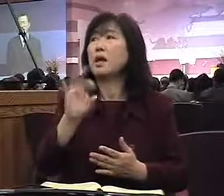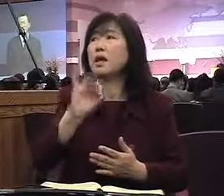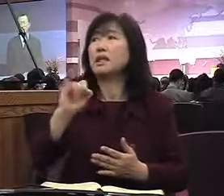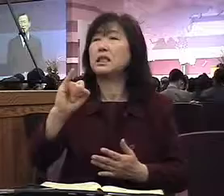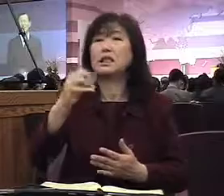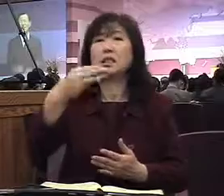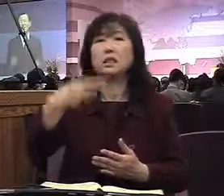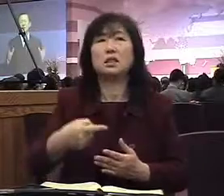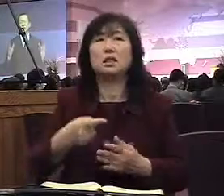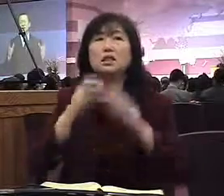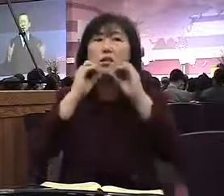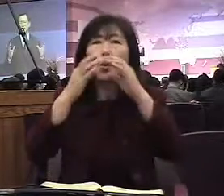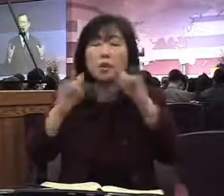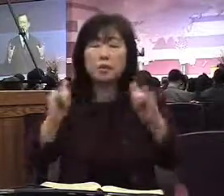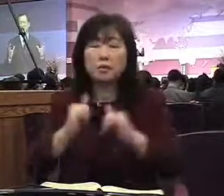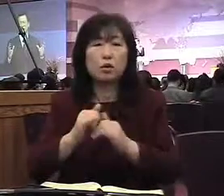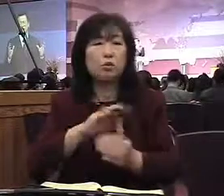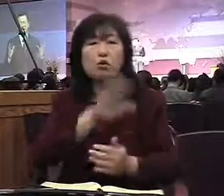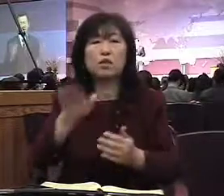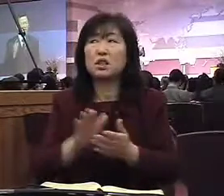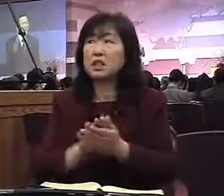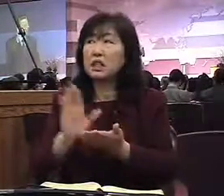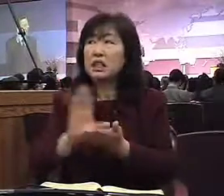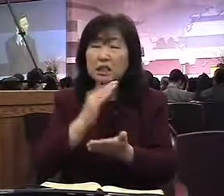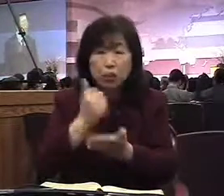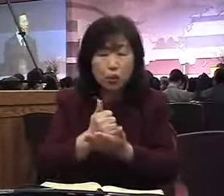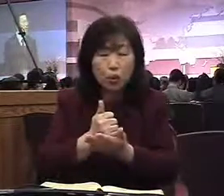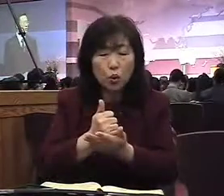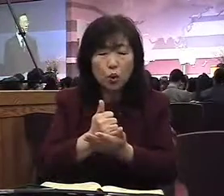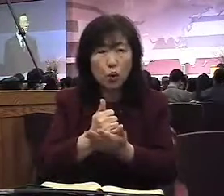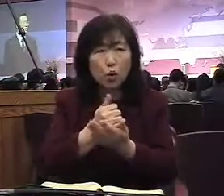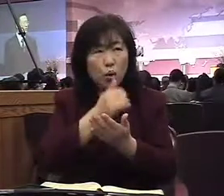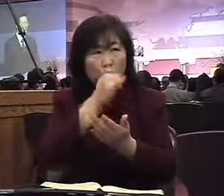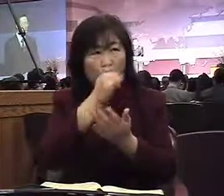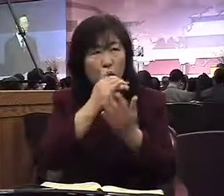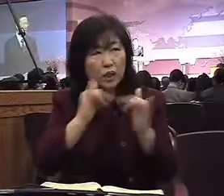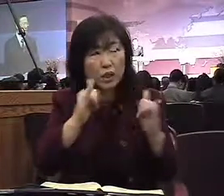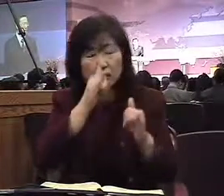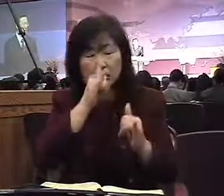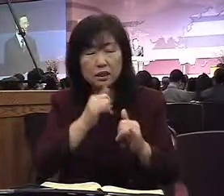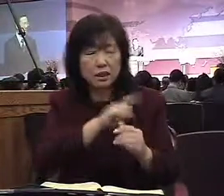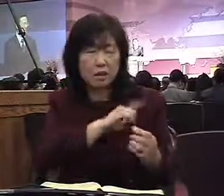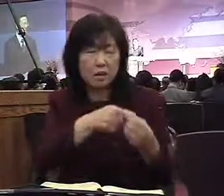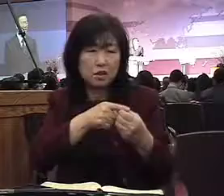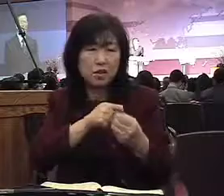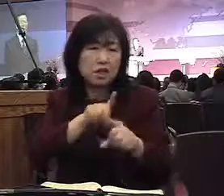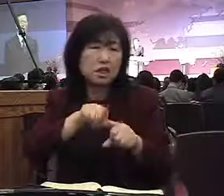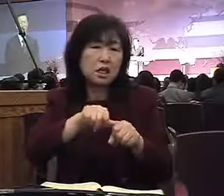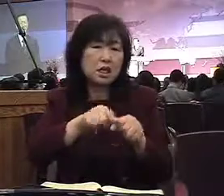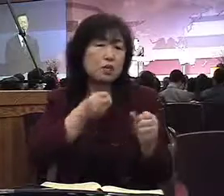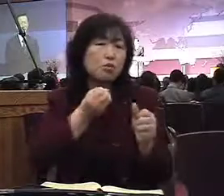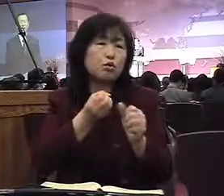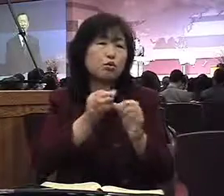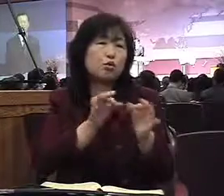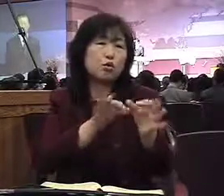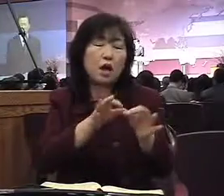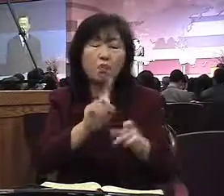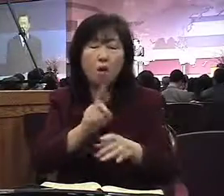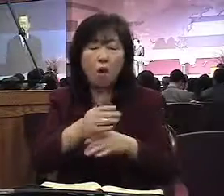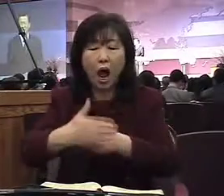말을 했습니다. 우리 그리스도인들에게 있어서 가장 최고의 시간 투자는 무엇이냐? 그것은 하나님의